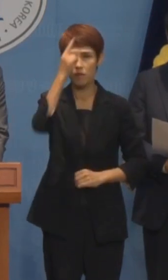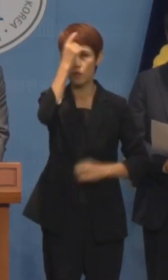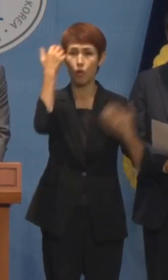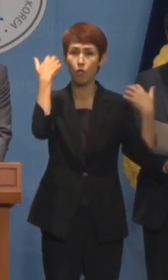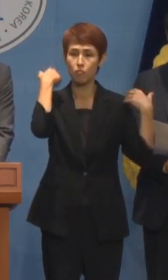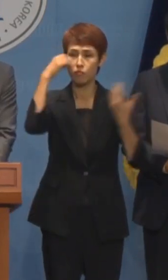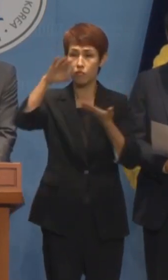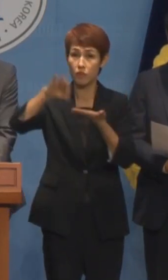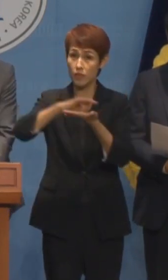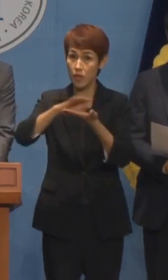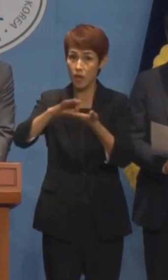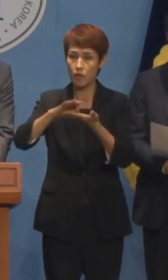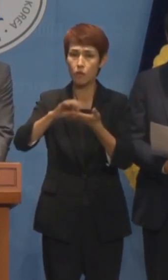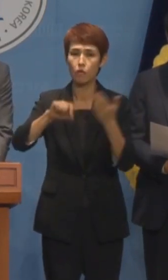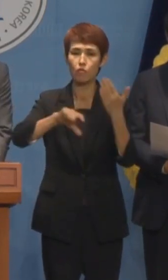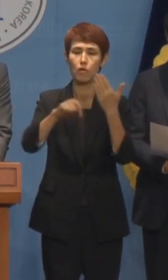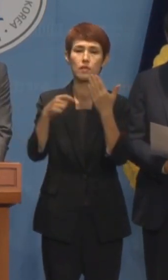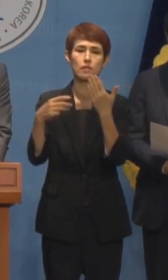9월 3일자로